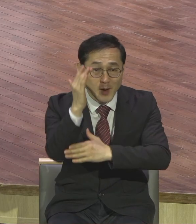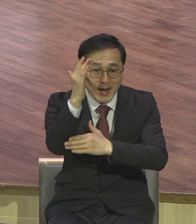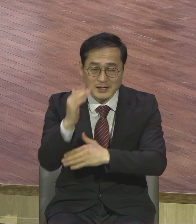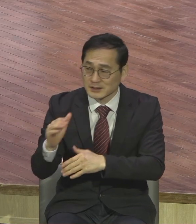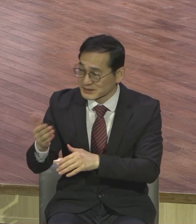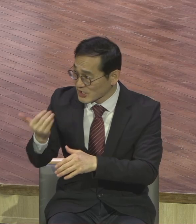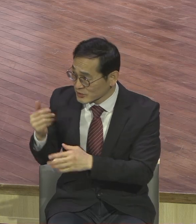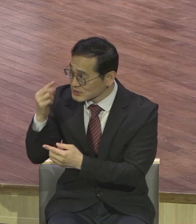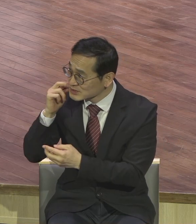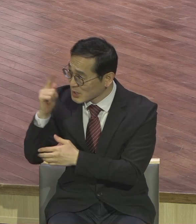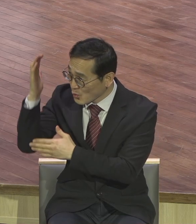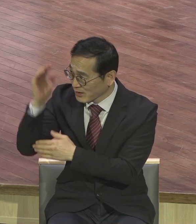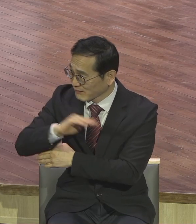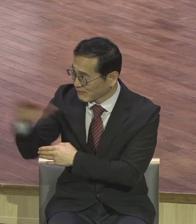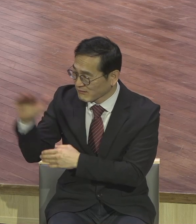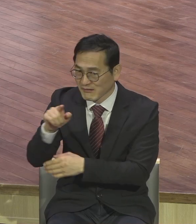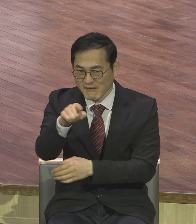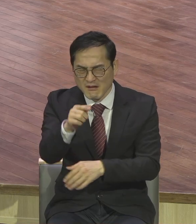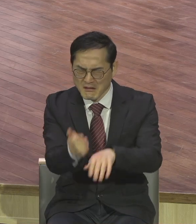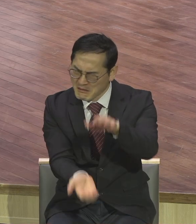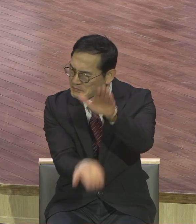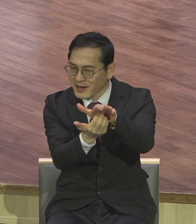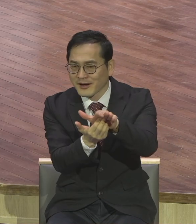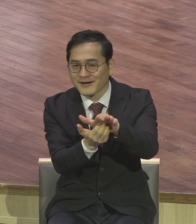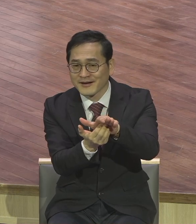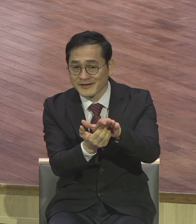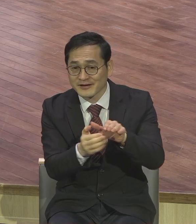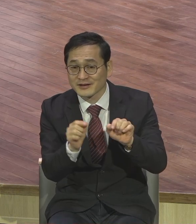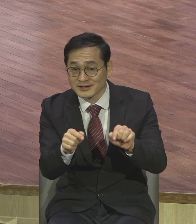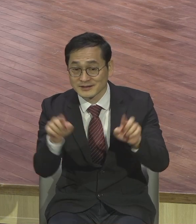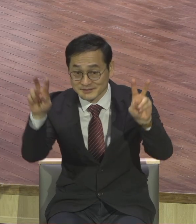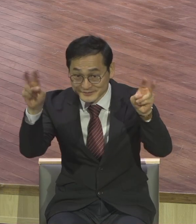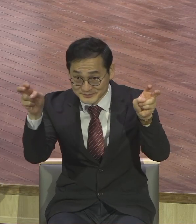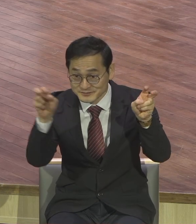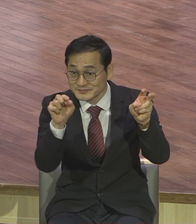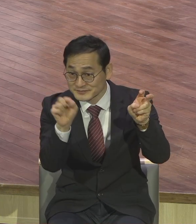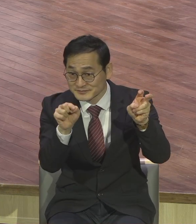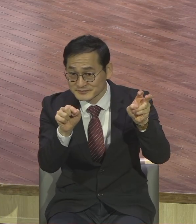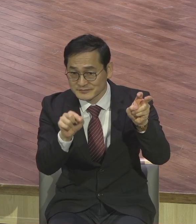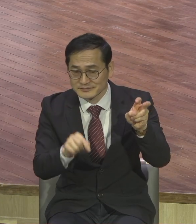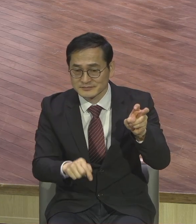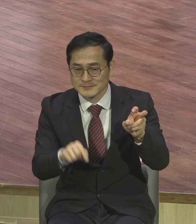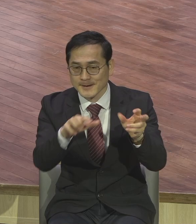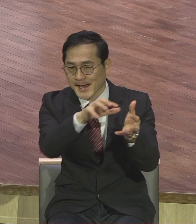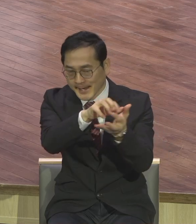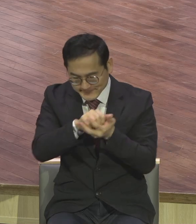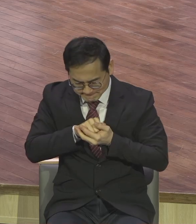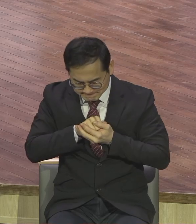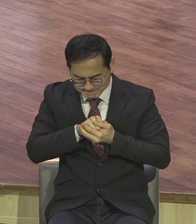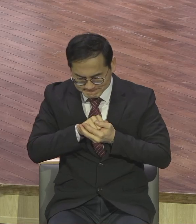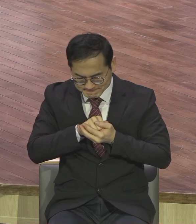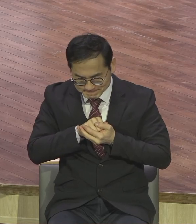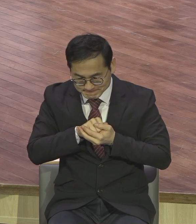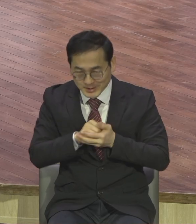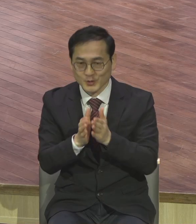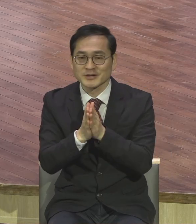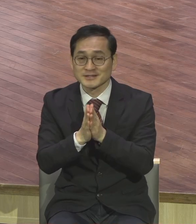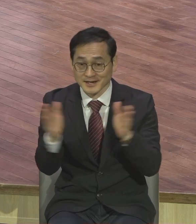말씀을 우리가 이제 언약으로 잡고 이제 2022년을 새롭게 힘차게 출발을